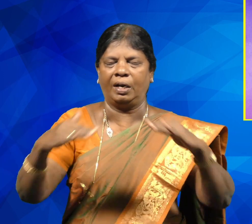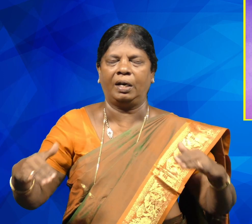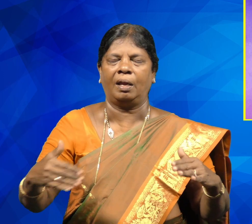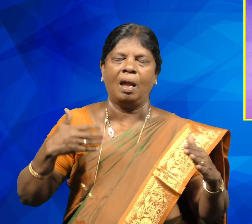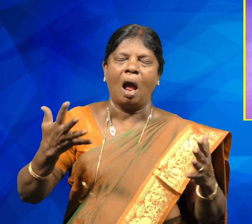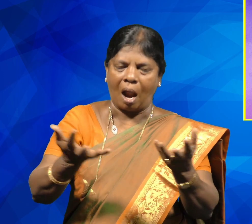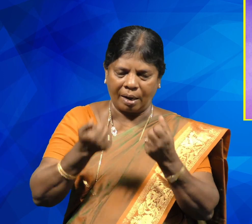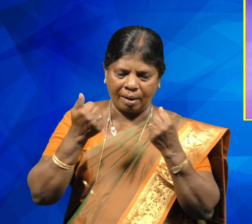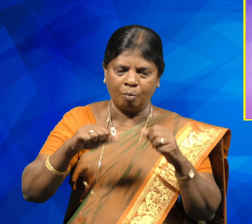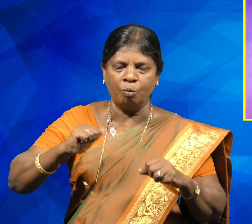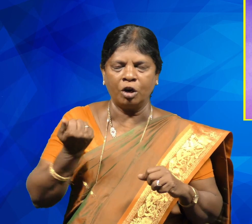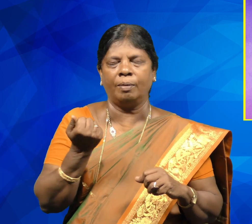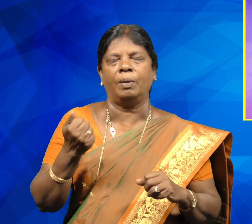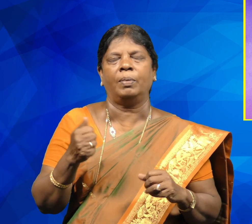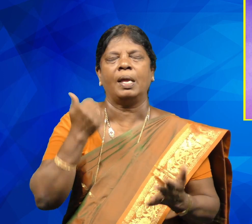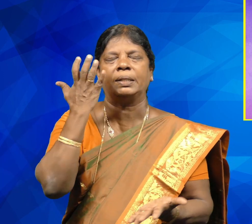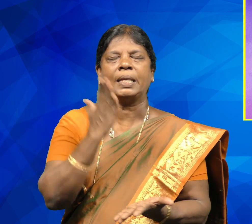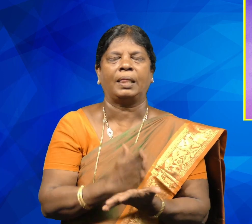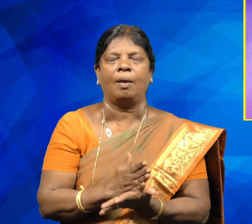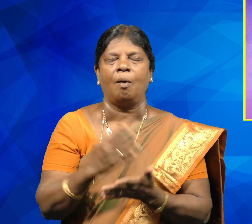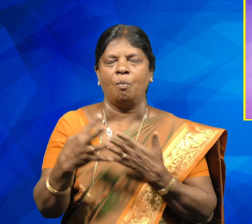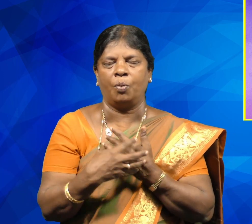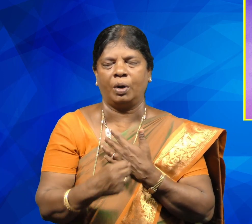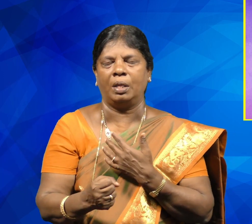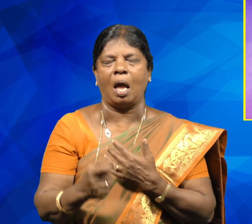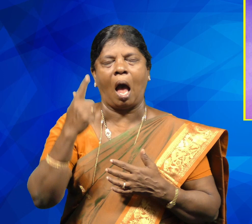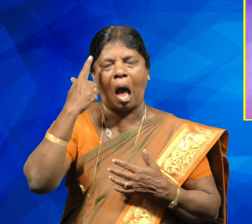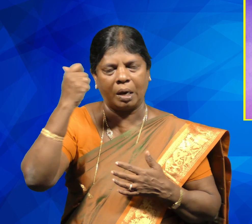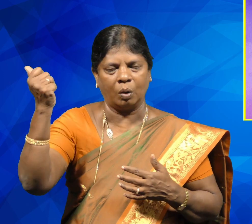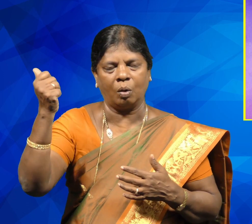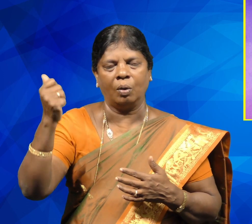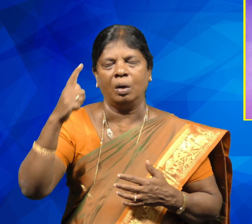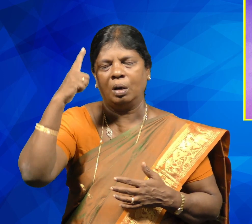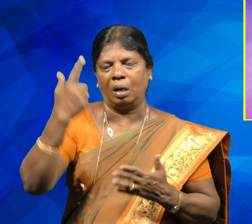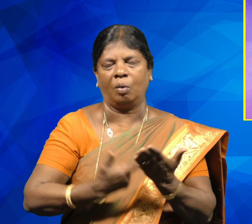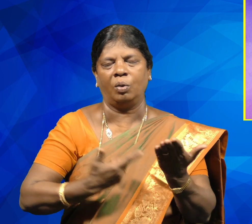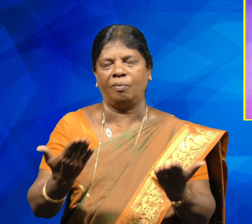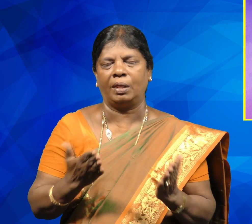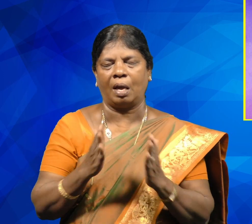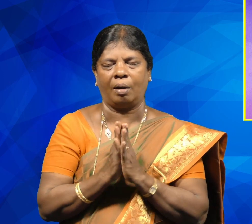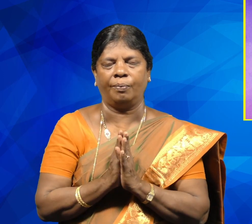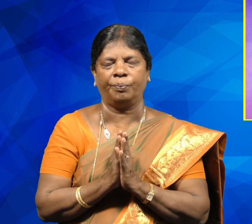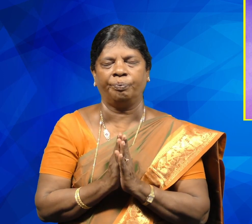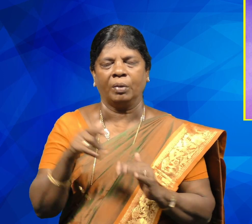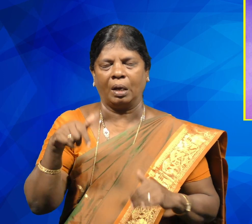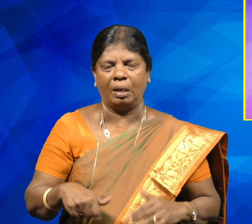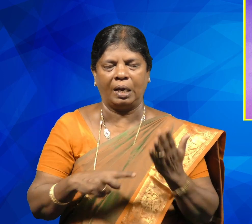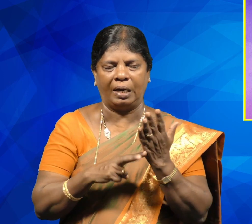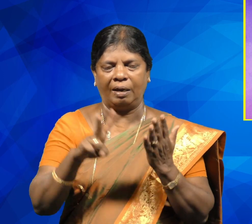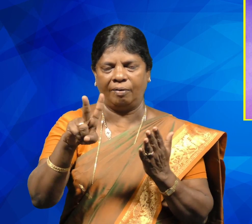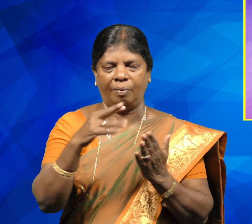வீட்டை அடைந்து கொள்ள முடியும் என்கிற சத்தியத்தையும் புரிந்து அறிந்து கொள்வதற்கு நீர் ஒத்தாசை